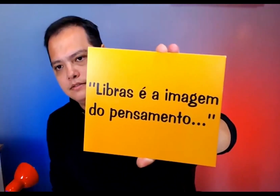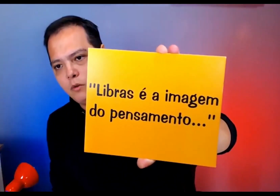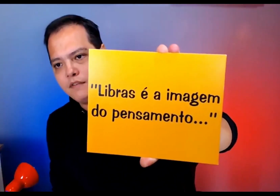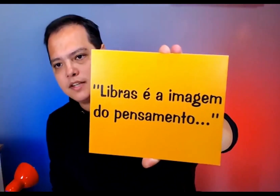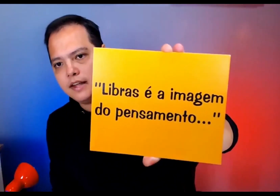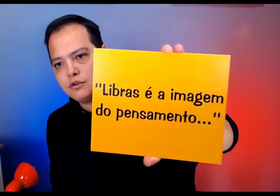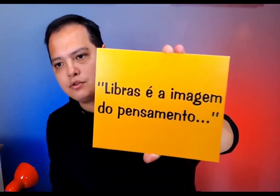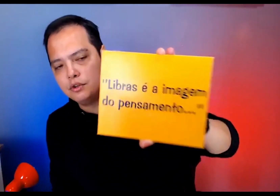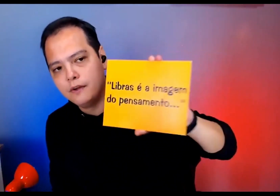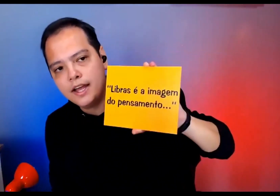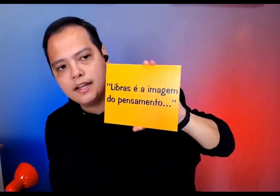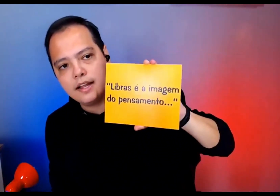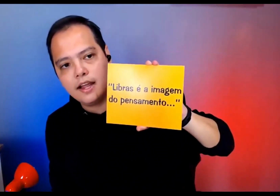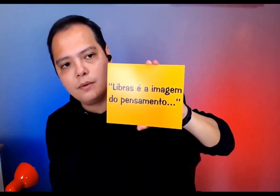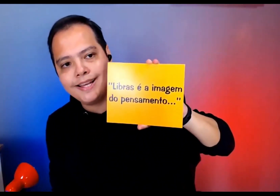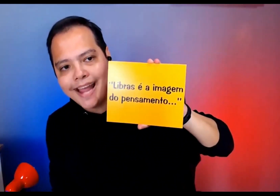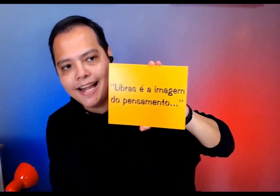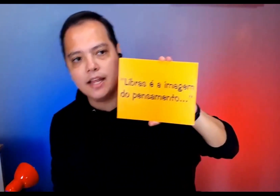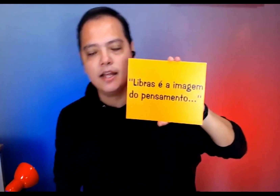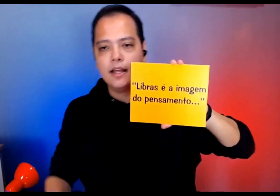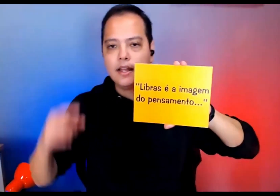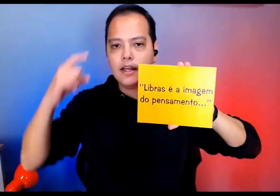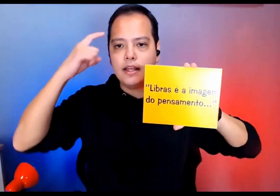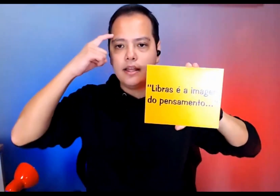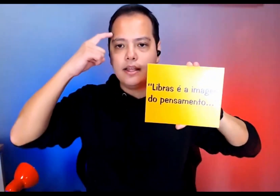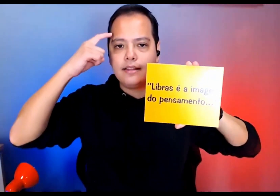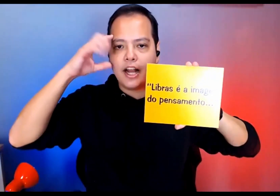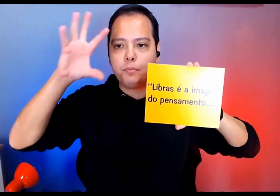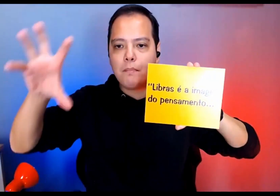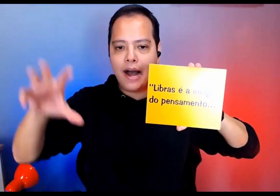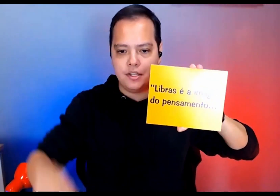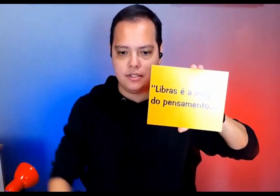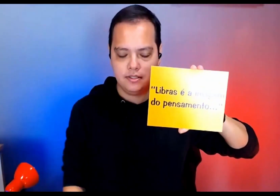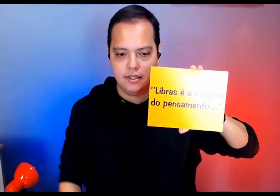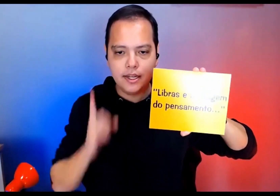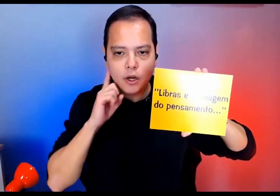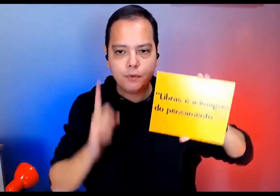que você entende o surdo? Entendendo que ele interage por imagens e não por som.